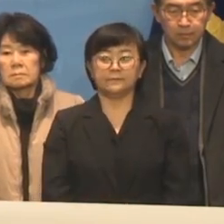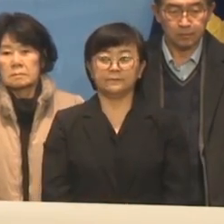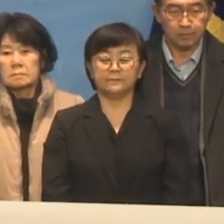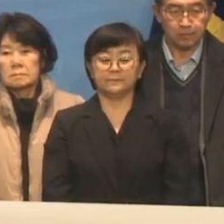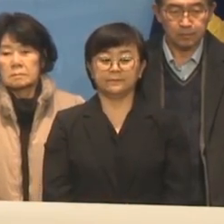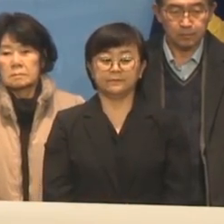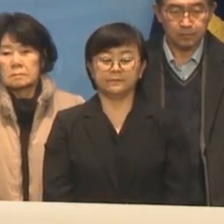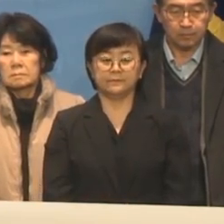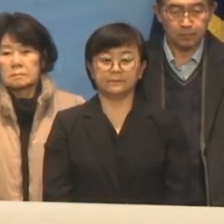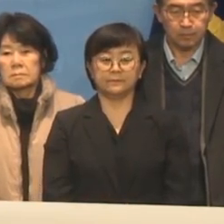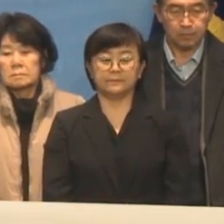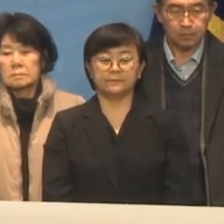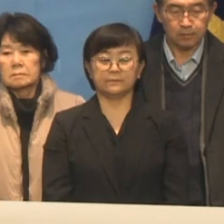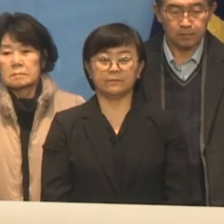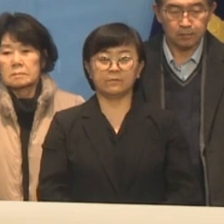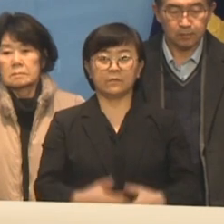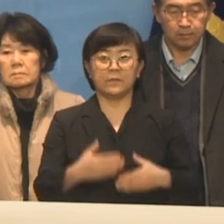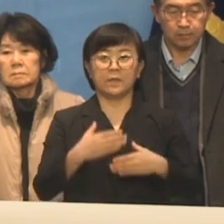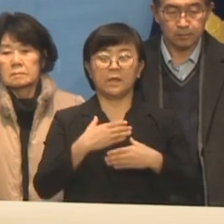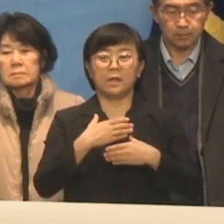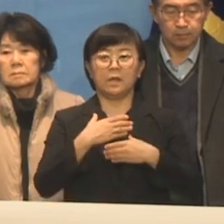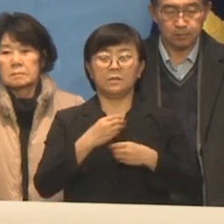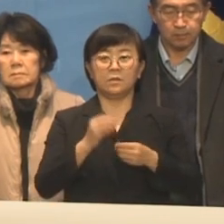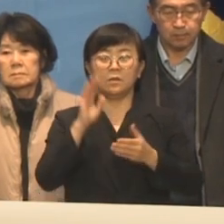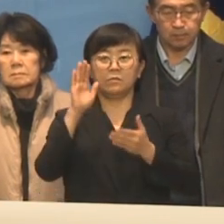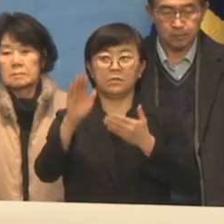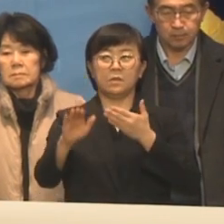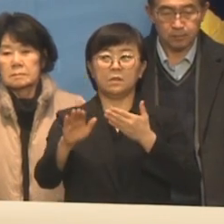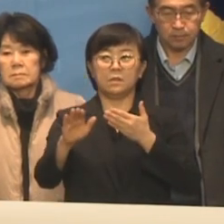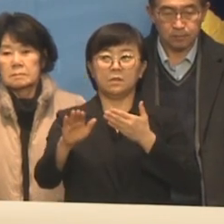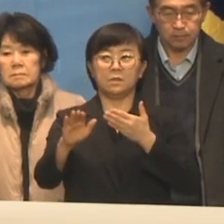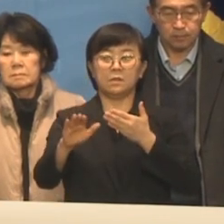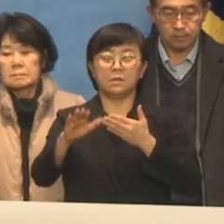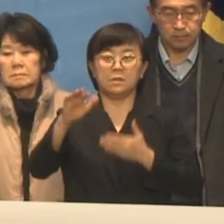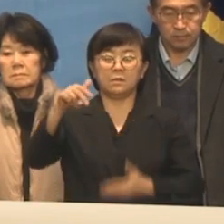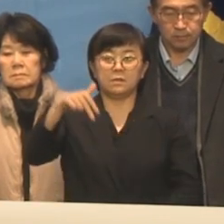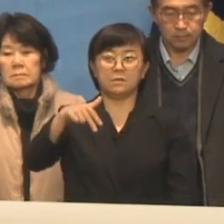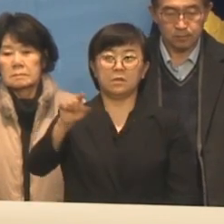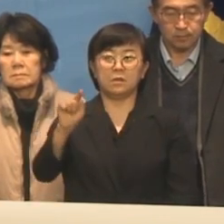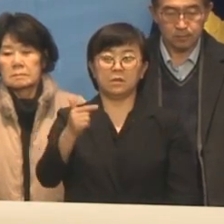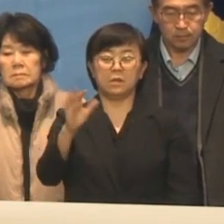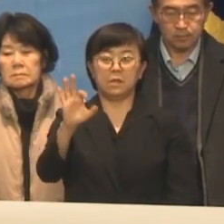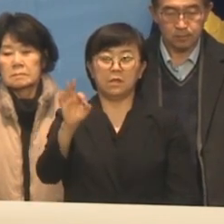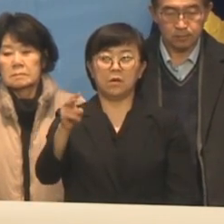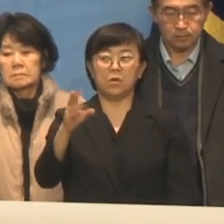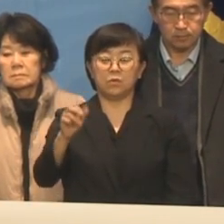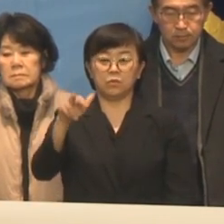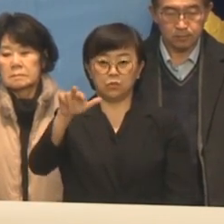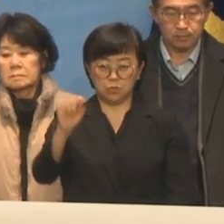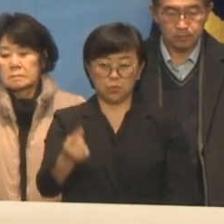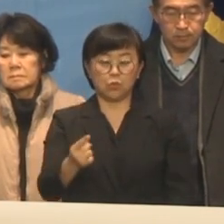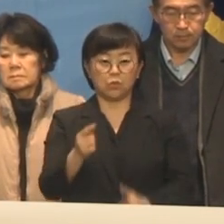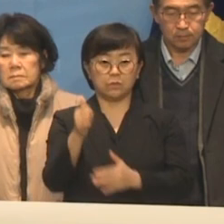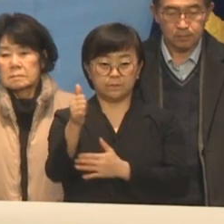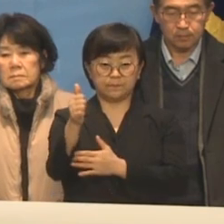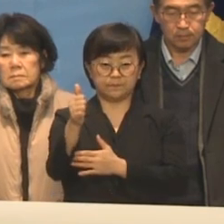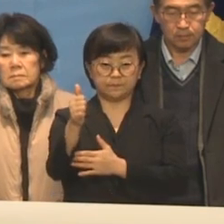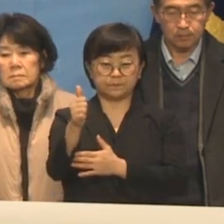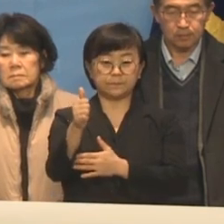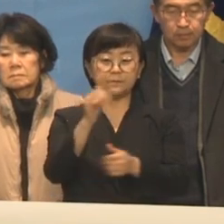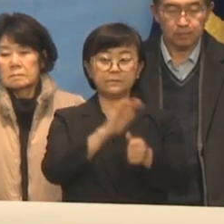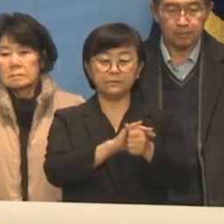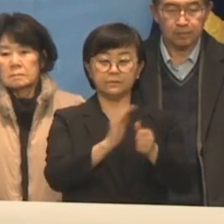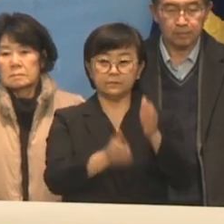드리겠습니다. 원자력 안전과 미래의 전영조 소장님 모셨습니다. 네,